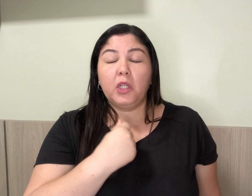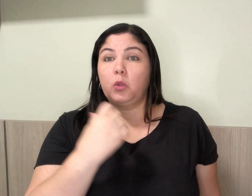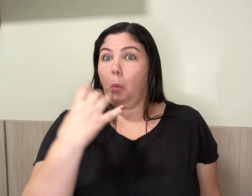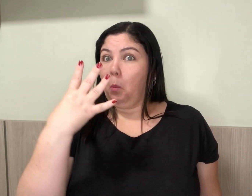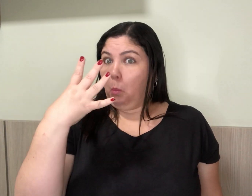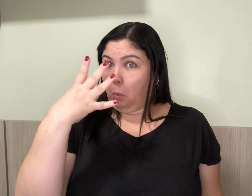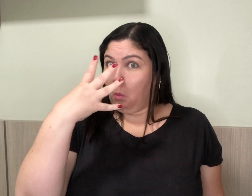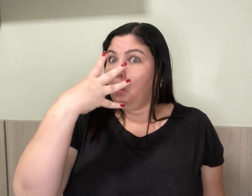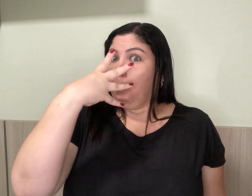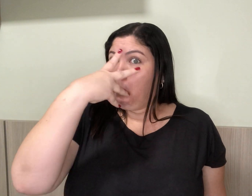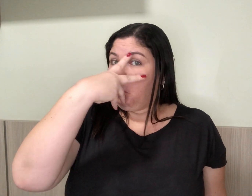bonito,